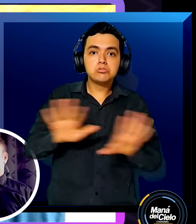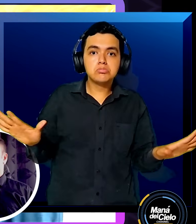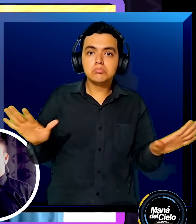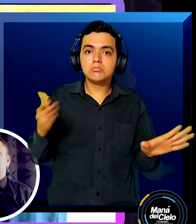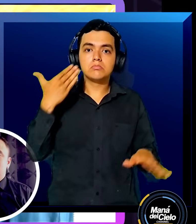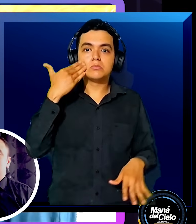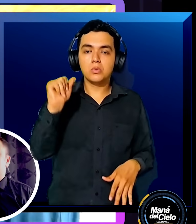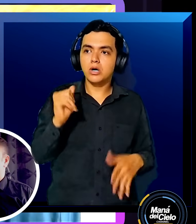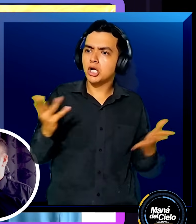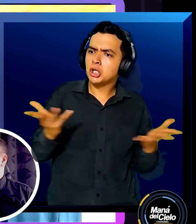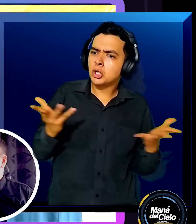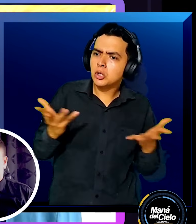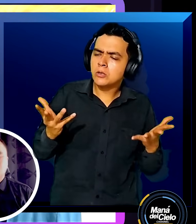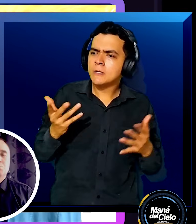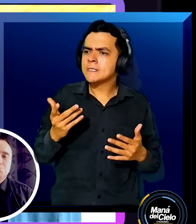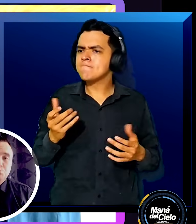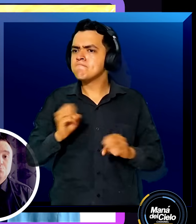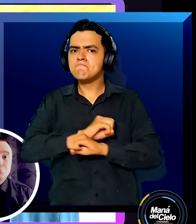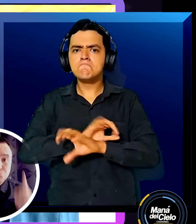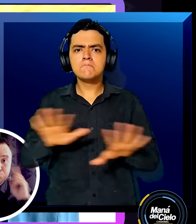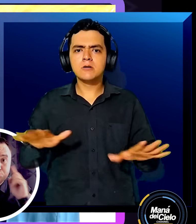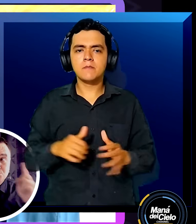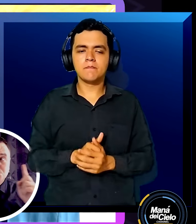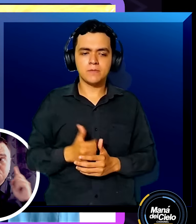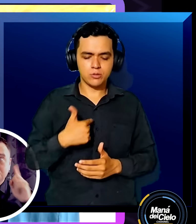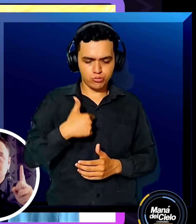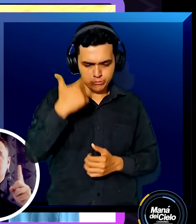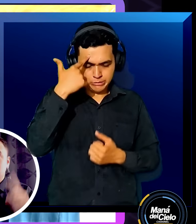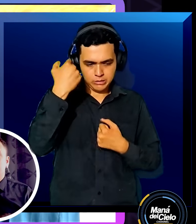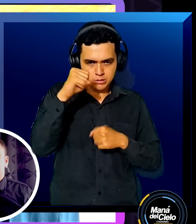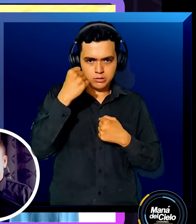Yo lo escuché y lo callé, porque hay tiempo de hablar y tiempo de callar.